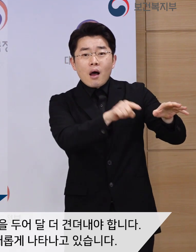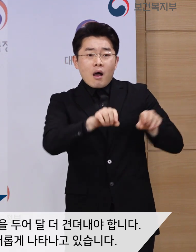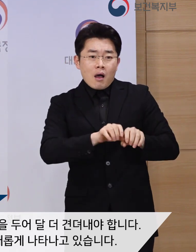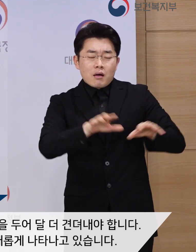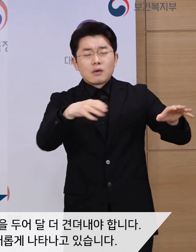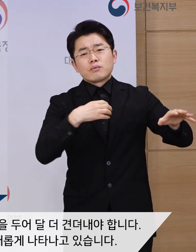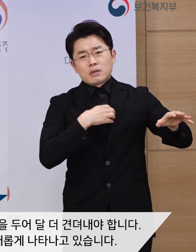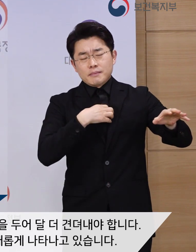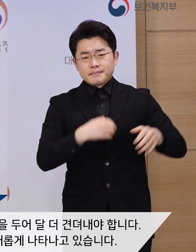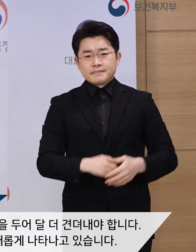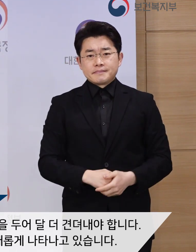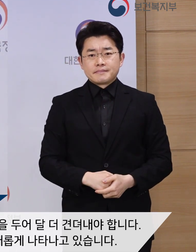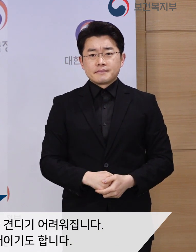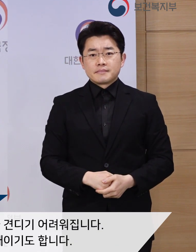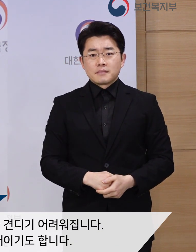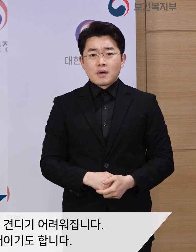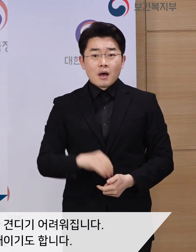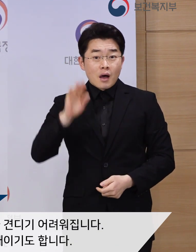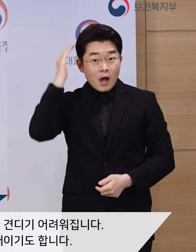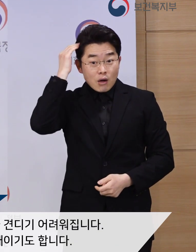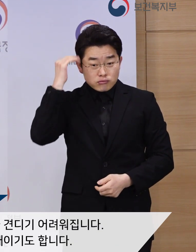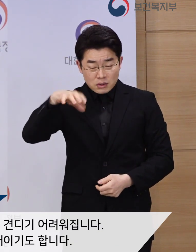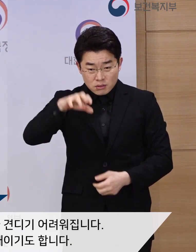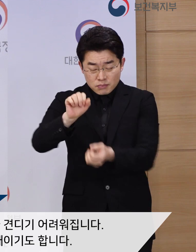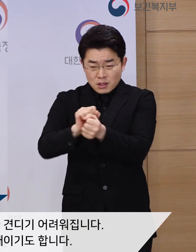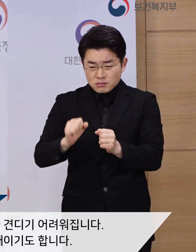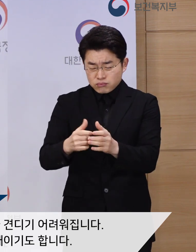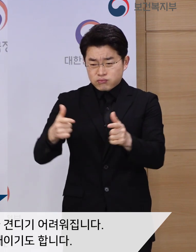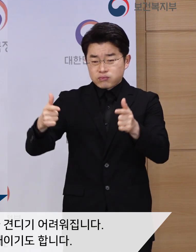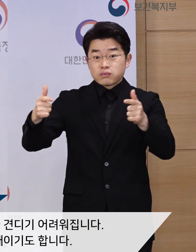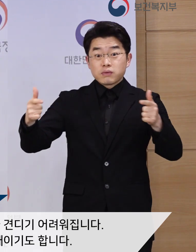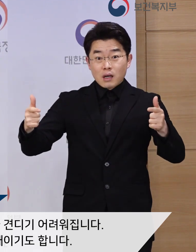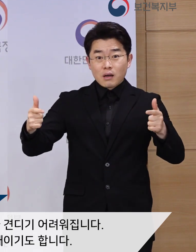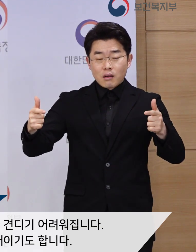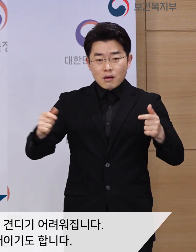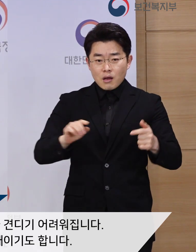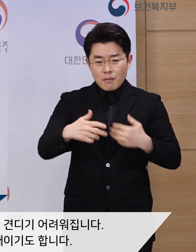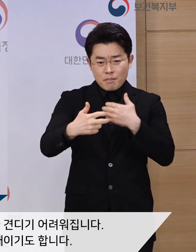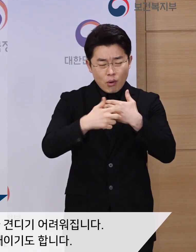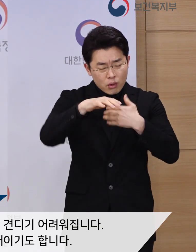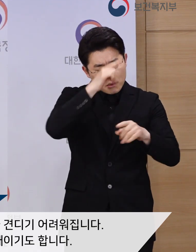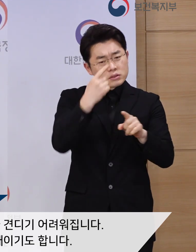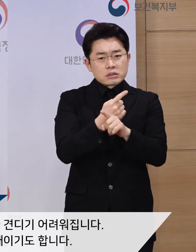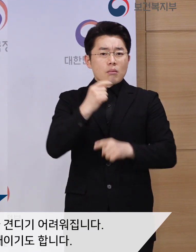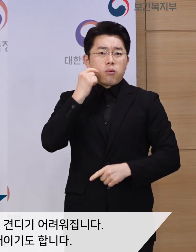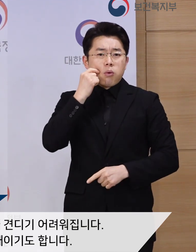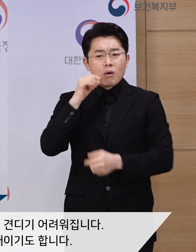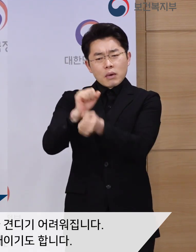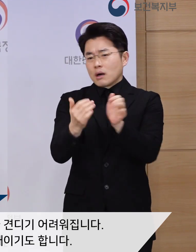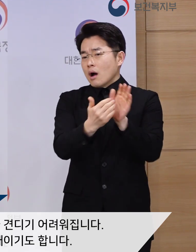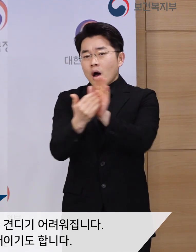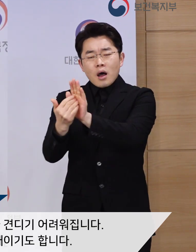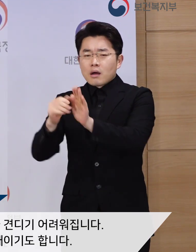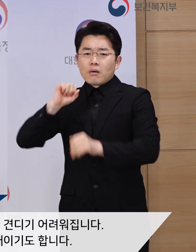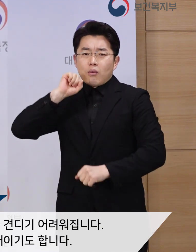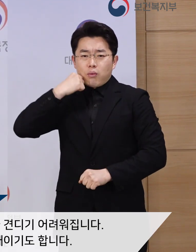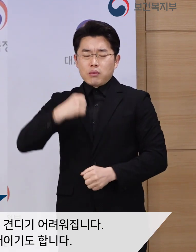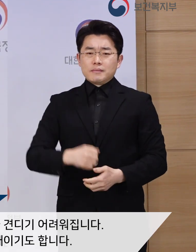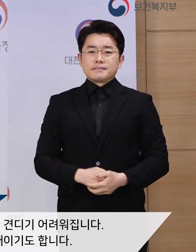새롭게 나타나고 있습니다. 자칫 여기서 유행이 커진다면 방역과 의료 체계가 견디기